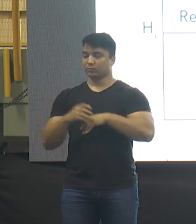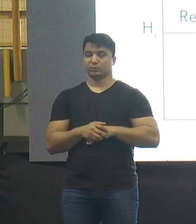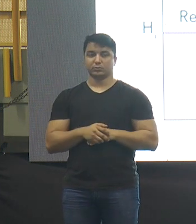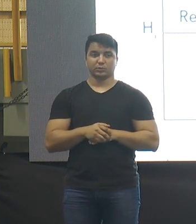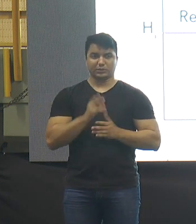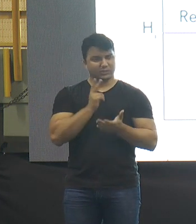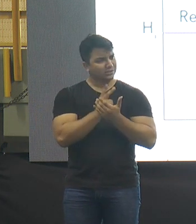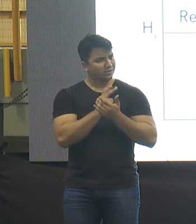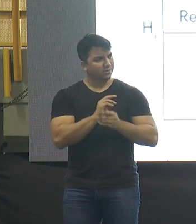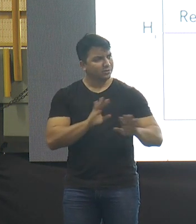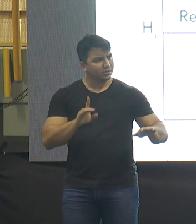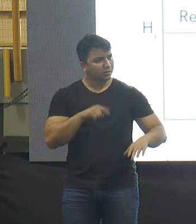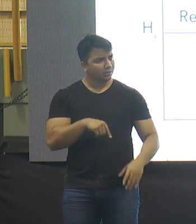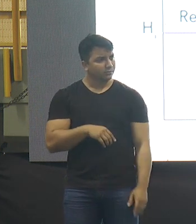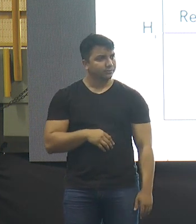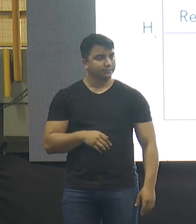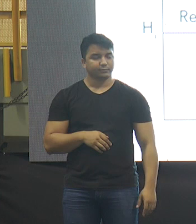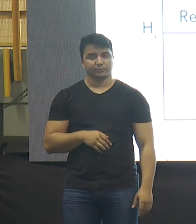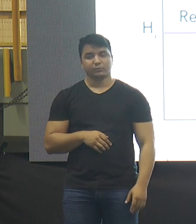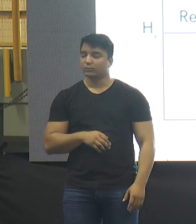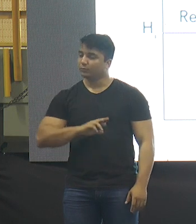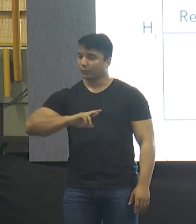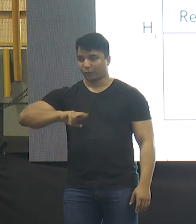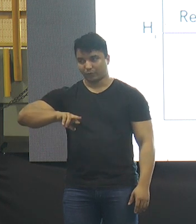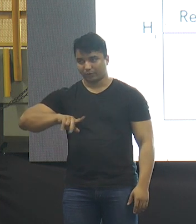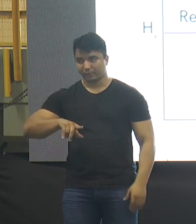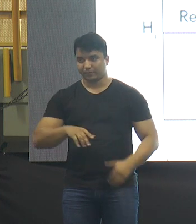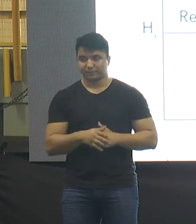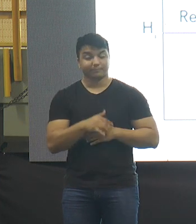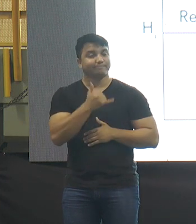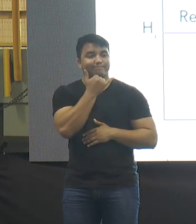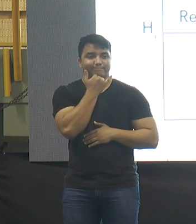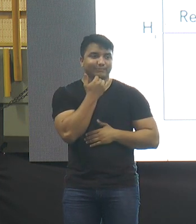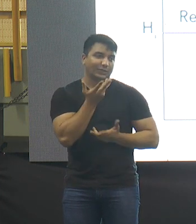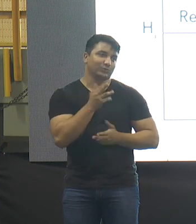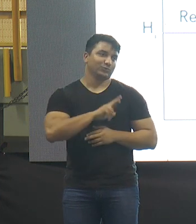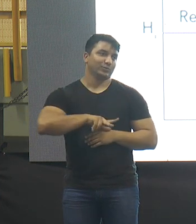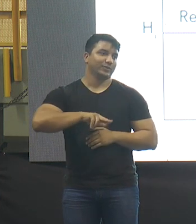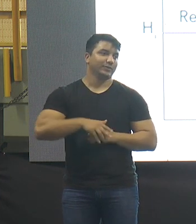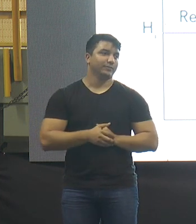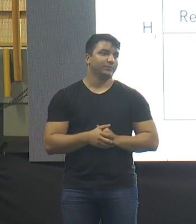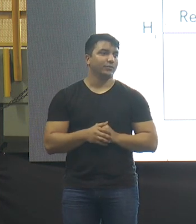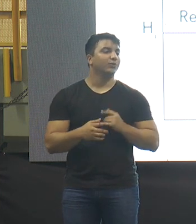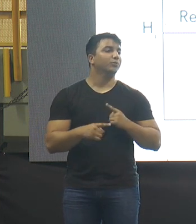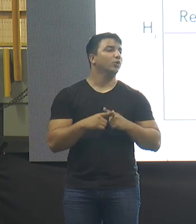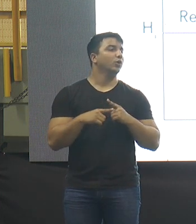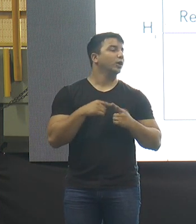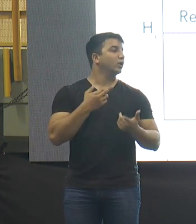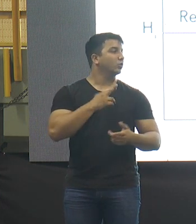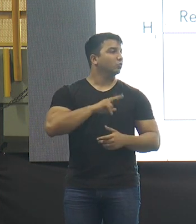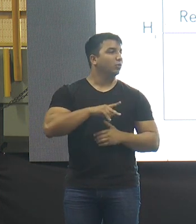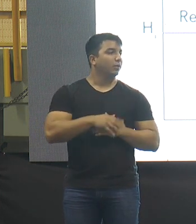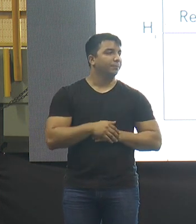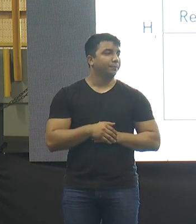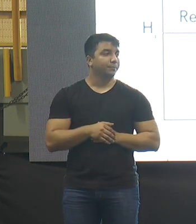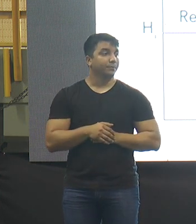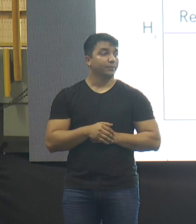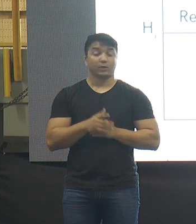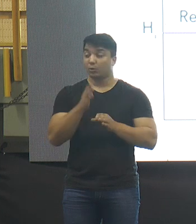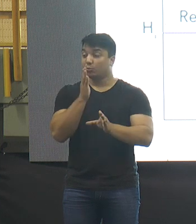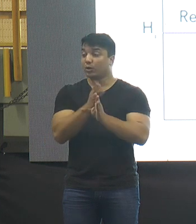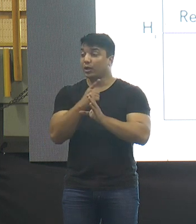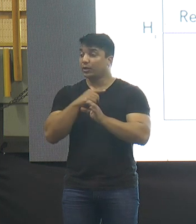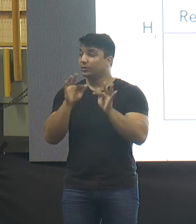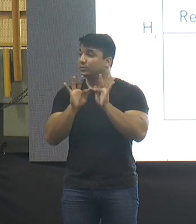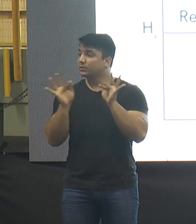cobrado assim, é? Não. Desculpa, mas não. Por que não? Porque, galera, isso é